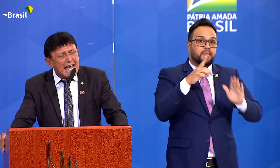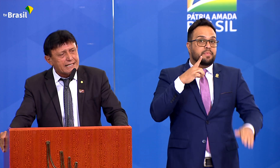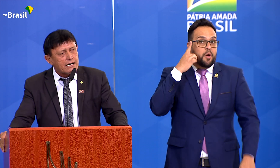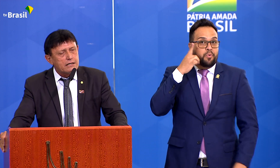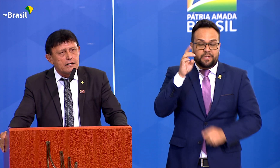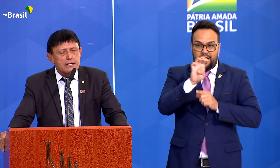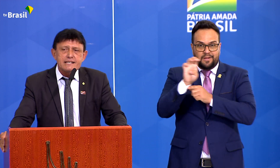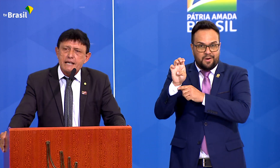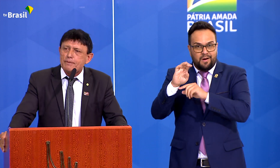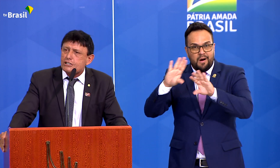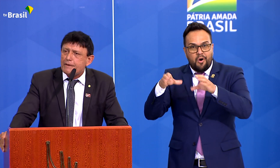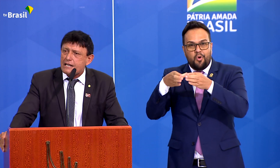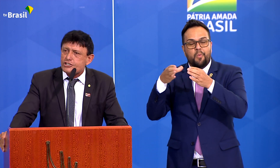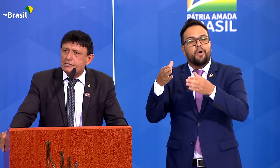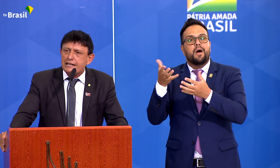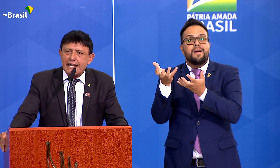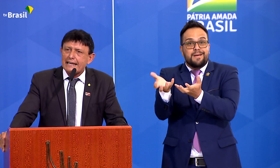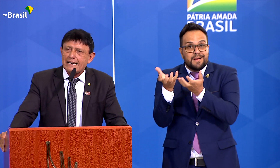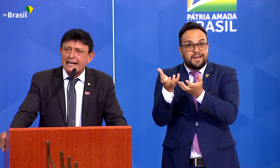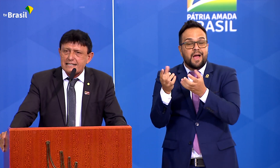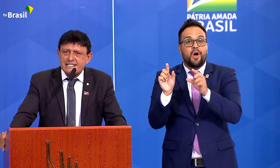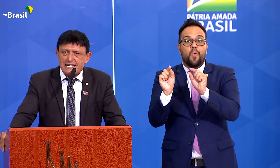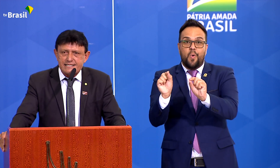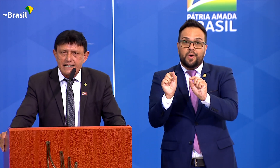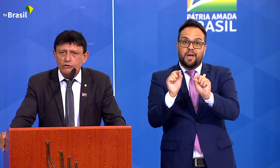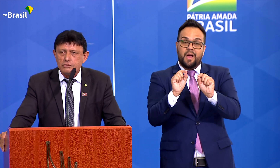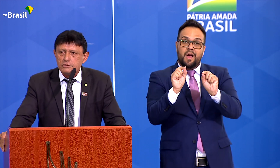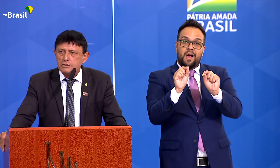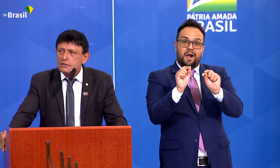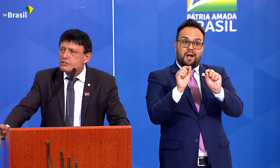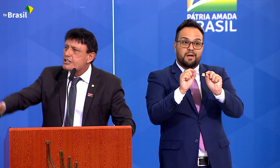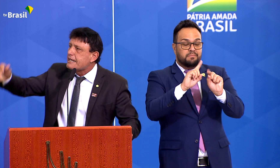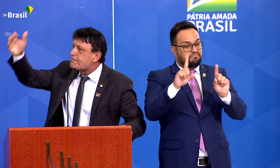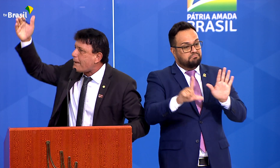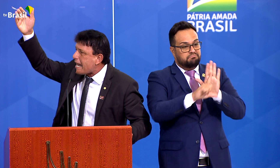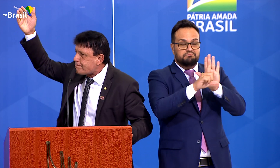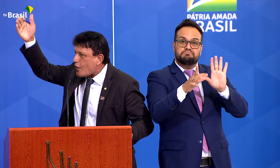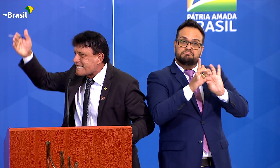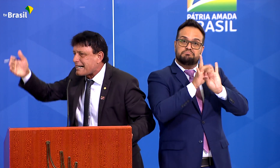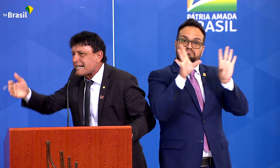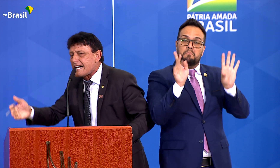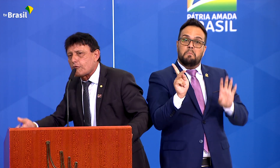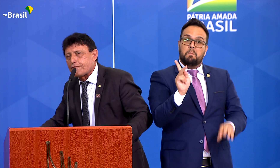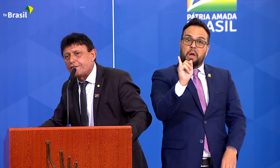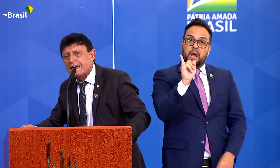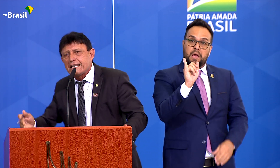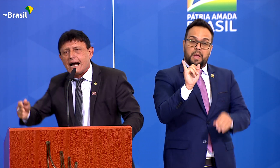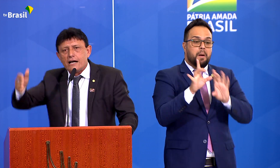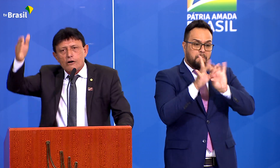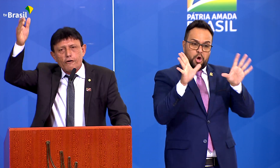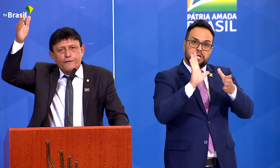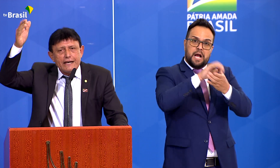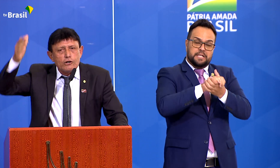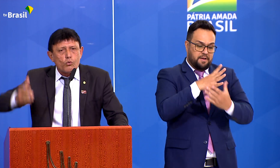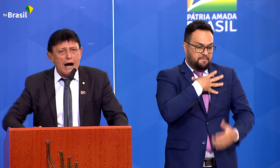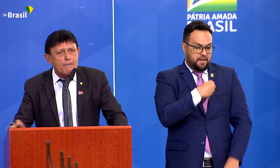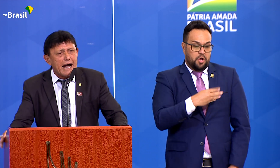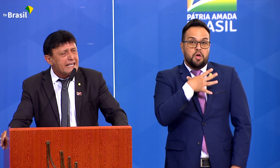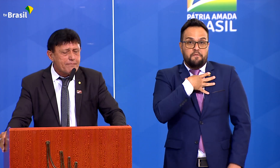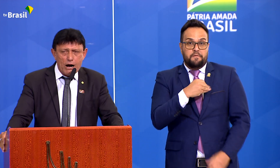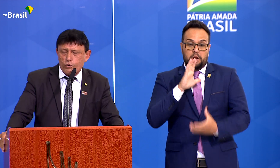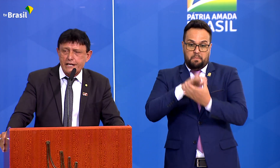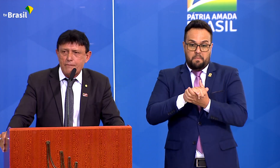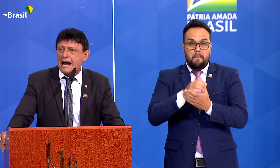Deputado da esquerda que simplesmente quer a legalização de que pai possa casar com a filha um